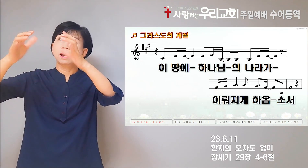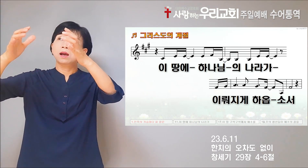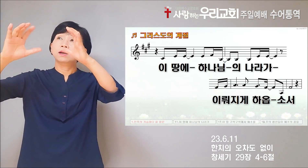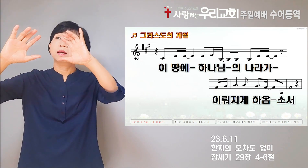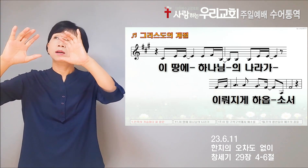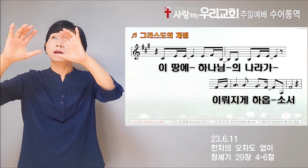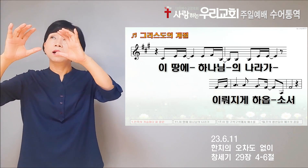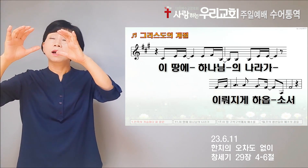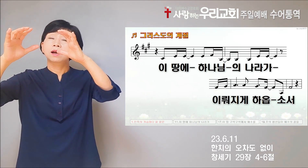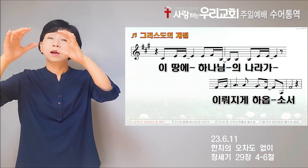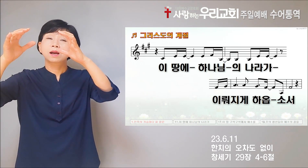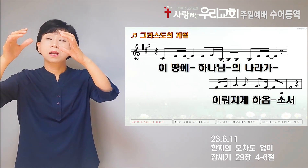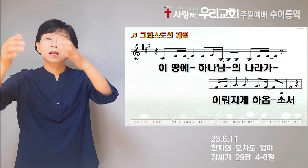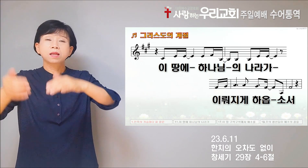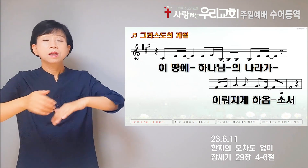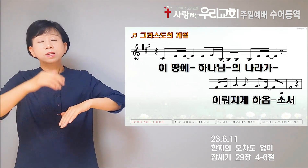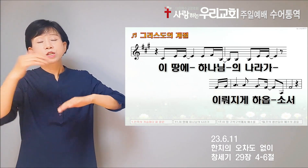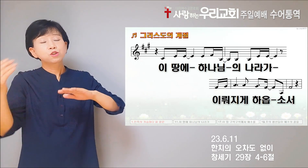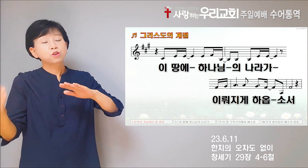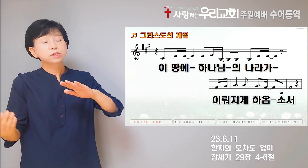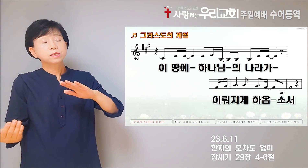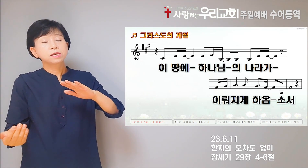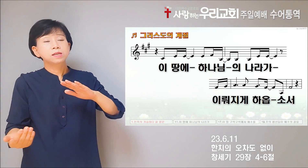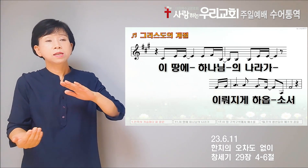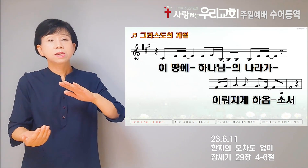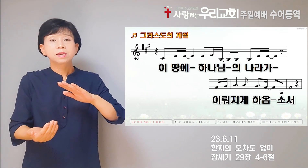하나님의 나라가